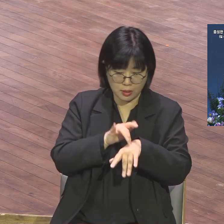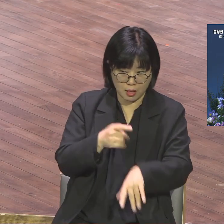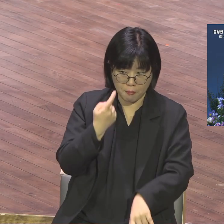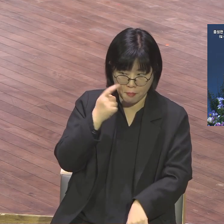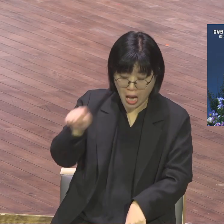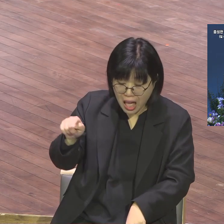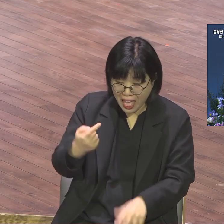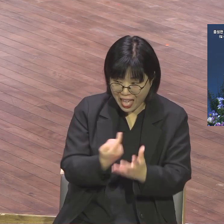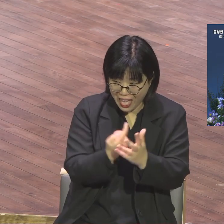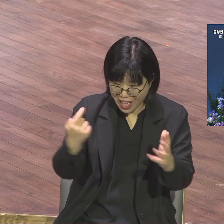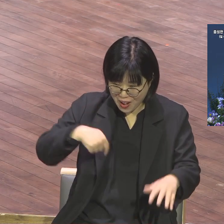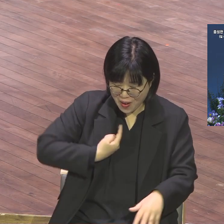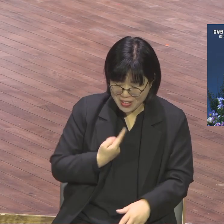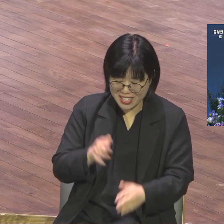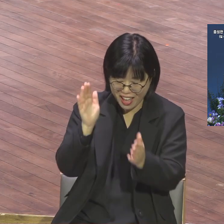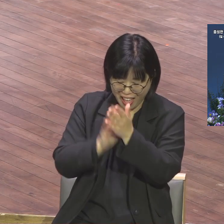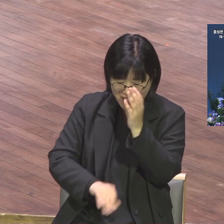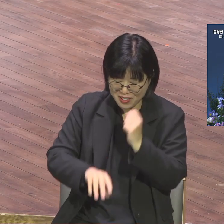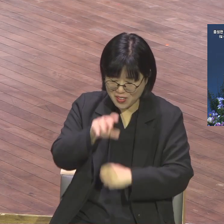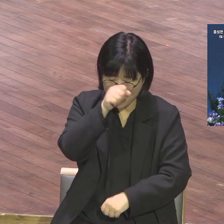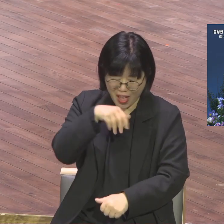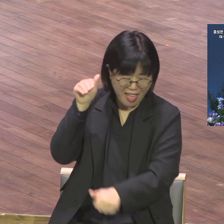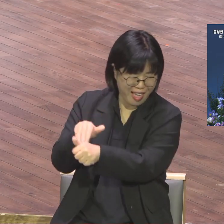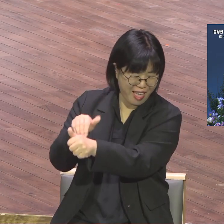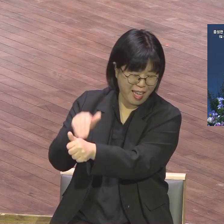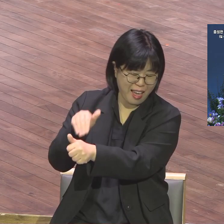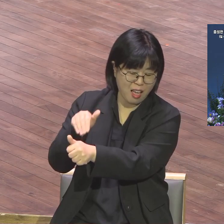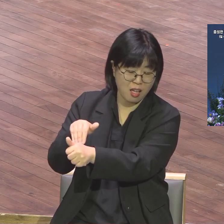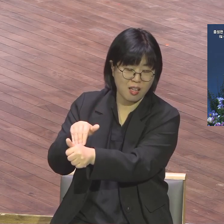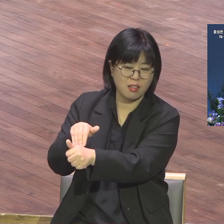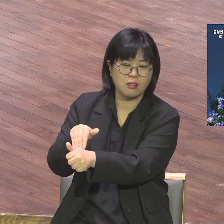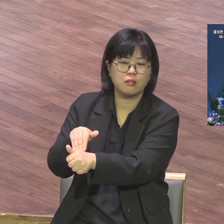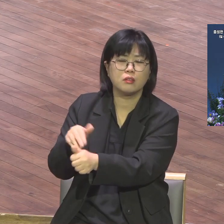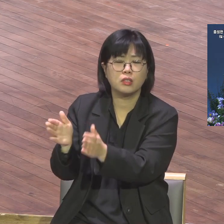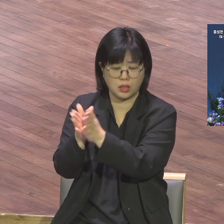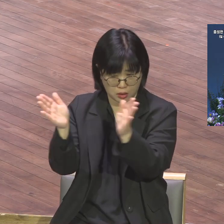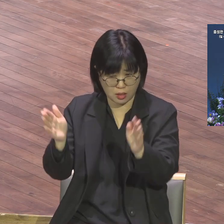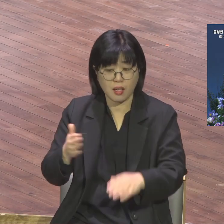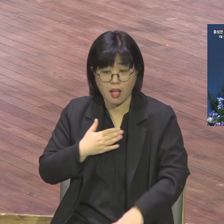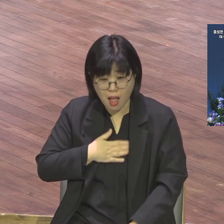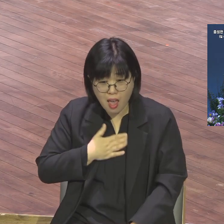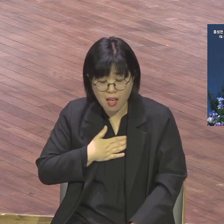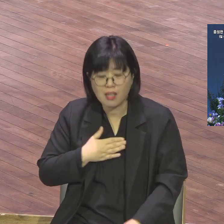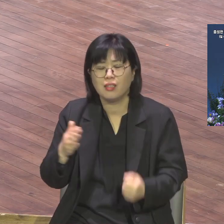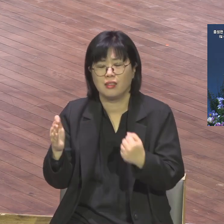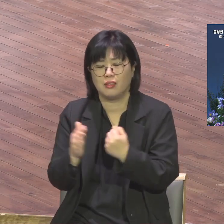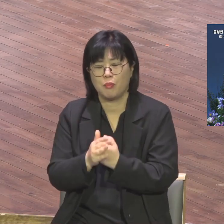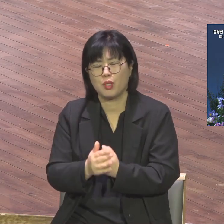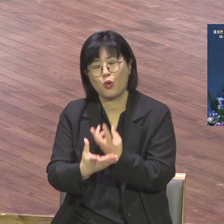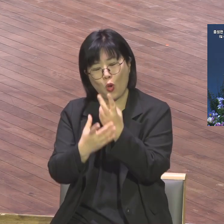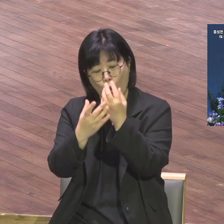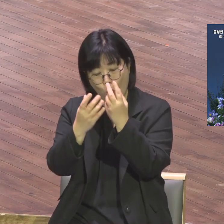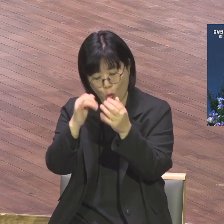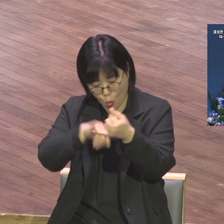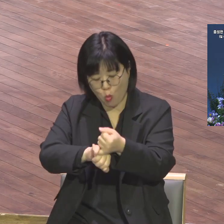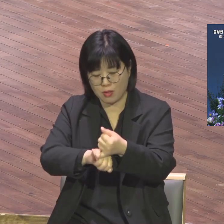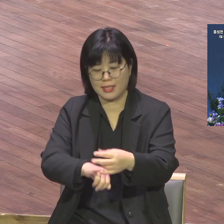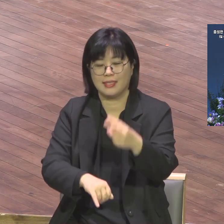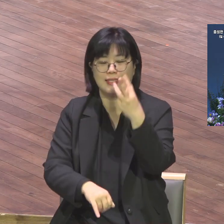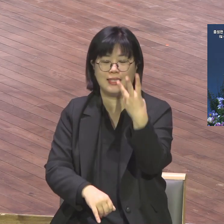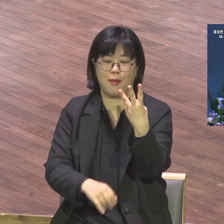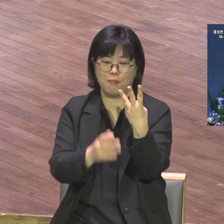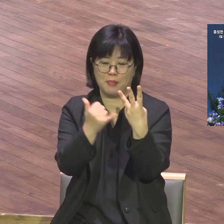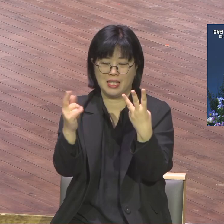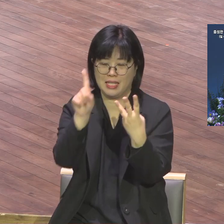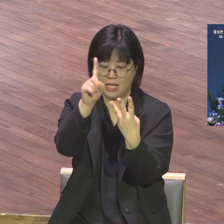뭐 교회가 이렇게 말하는데도 관심 없다. 그럼 하나님도 관심 없어요. 하나님도 여러분의 관심이 없다니까요.